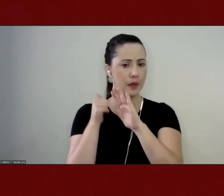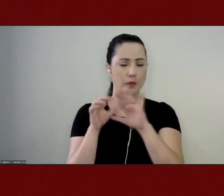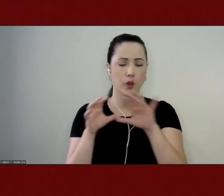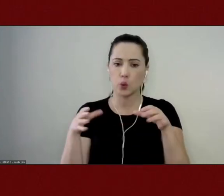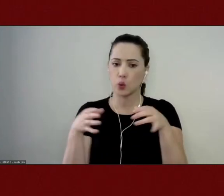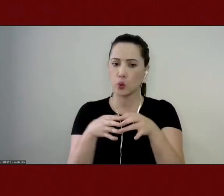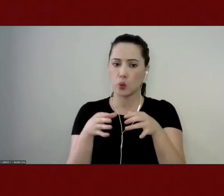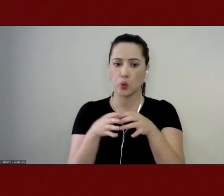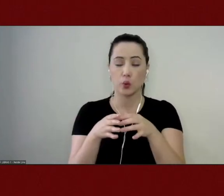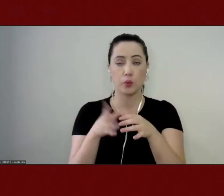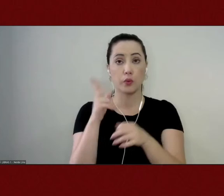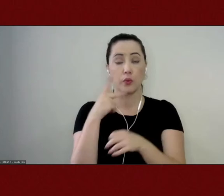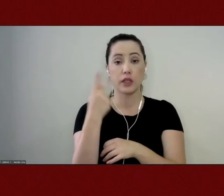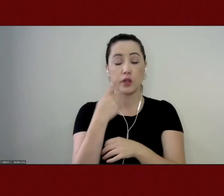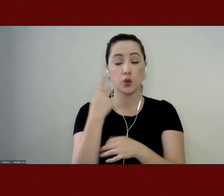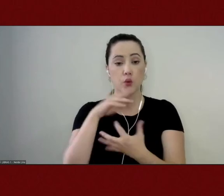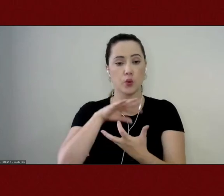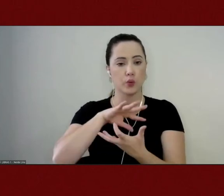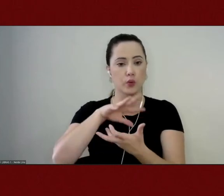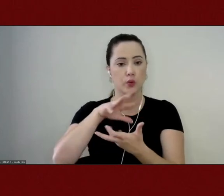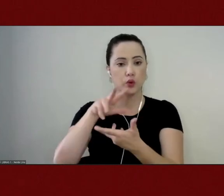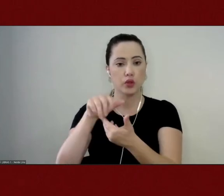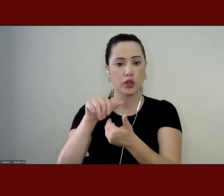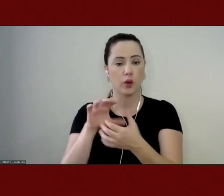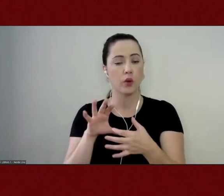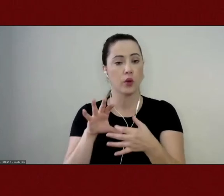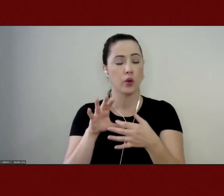política planetária e seus seguidores